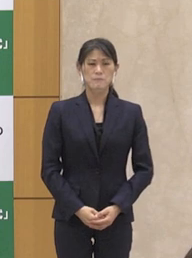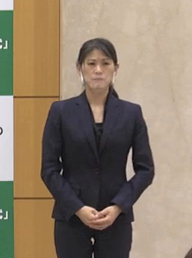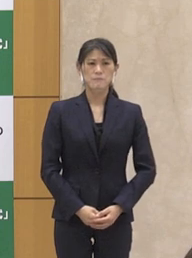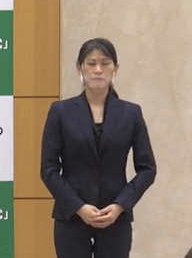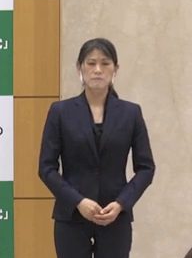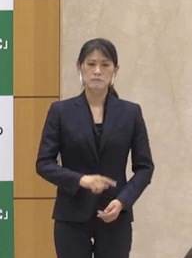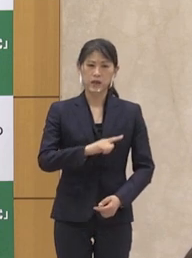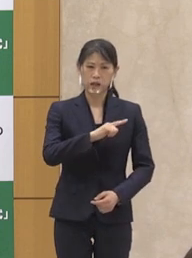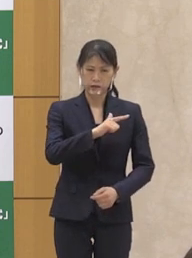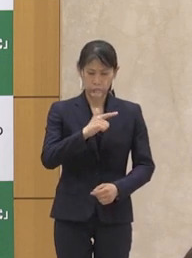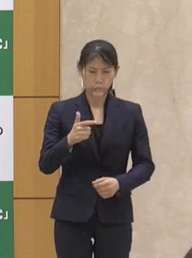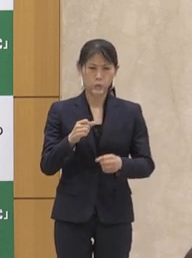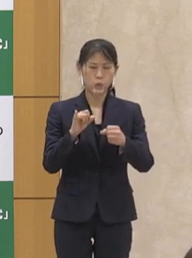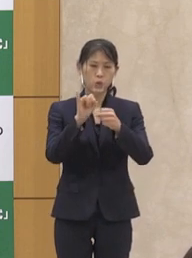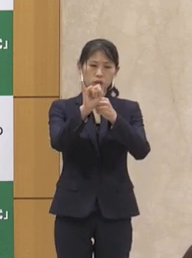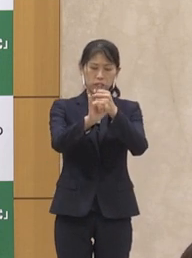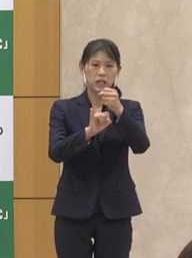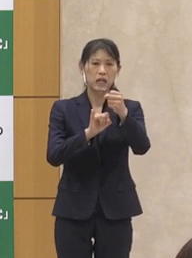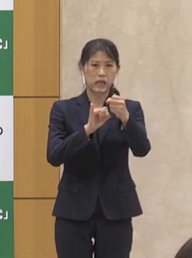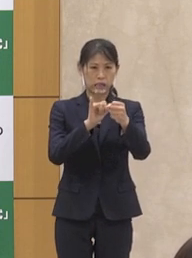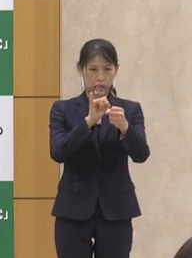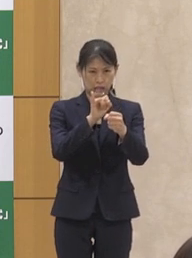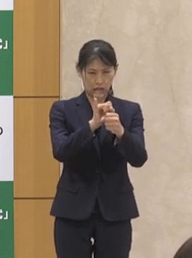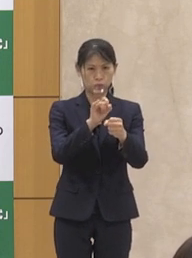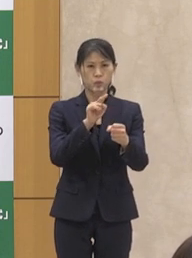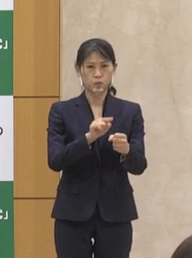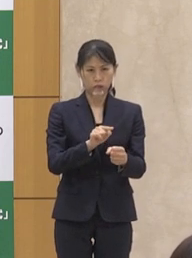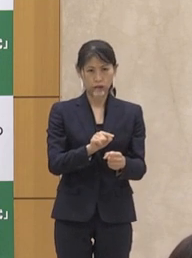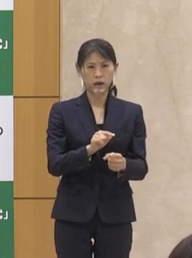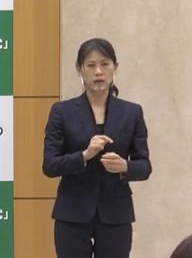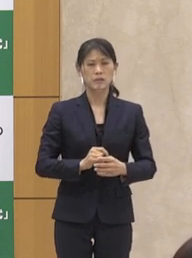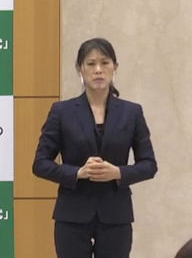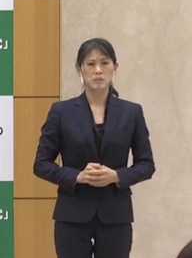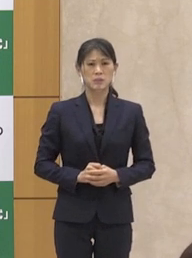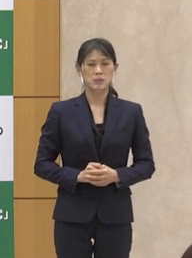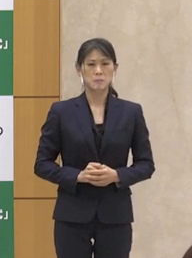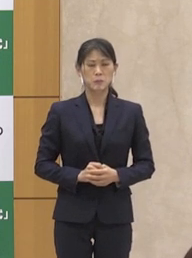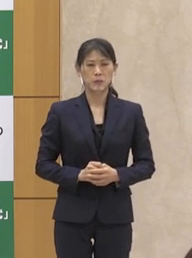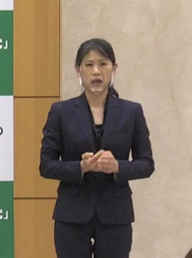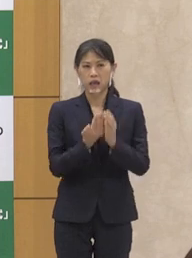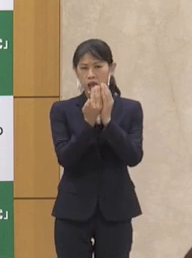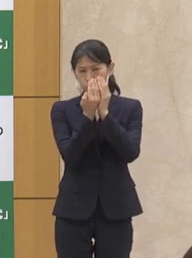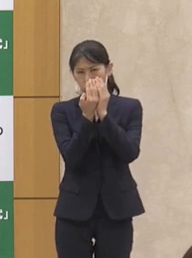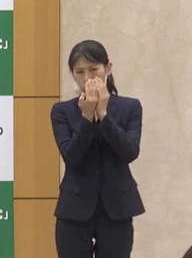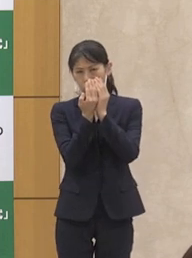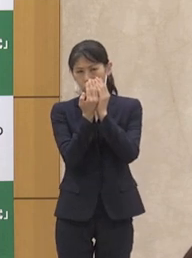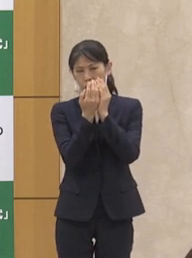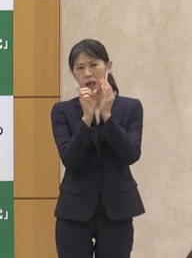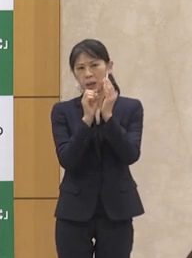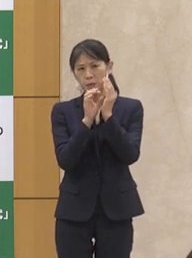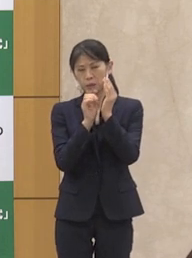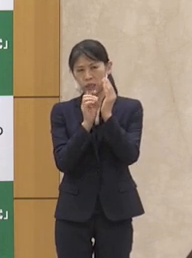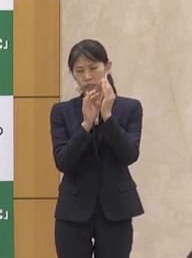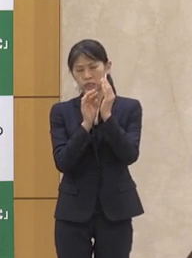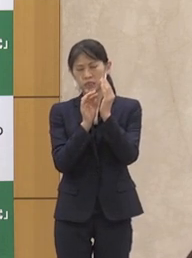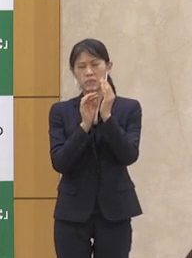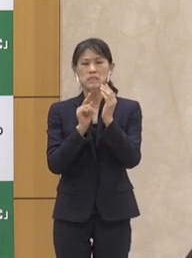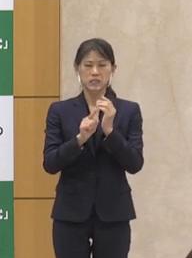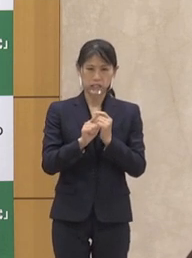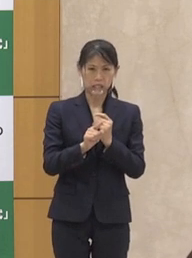ネット上あるいはそのいろいろな、まあ、噂話といった形です